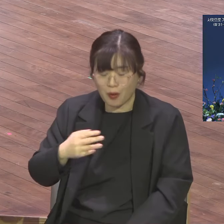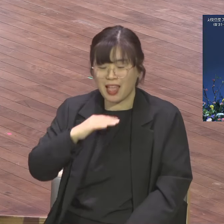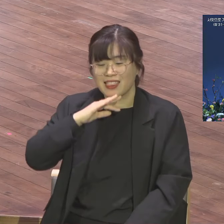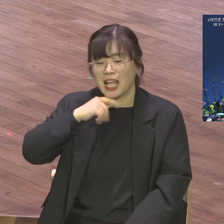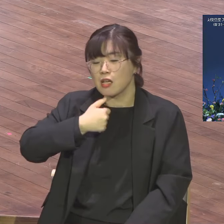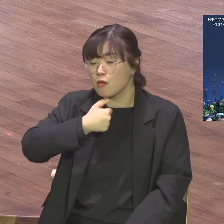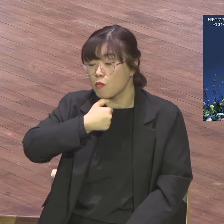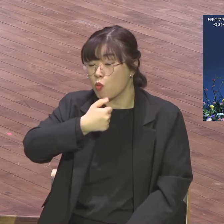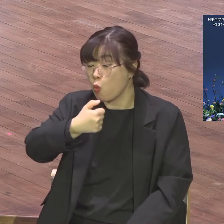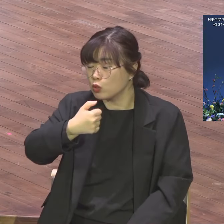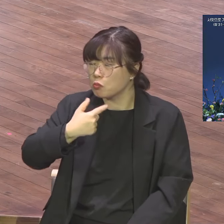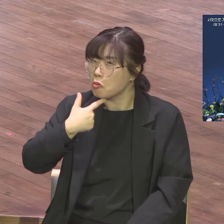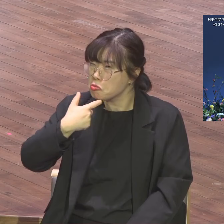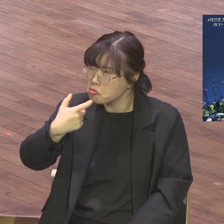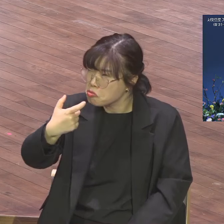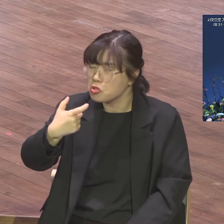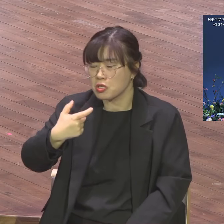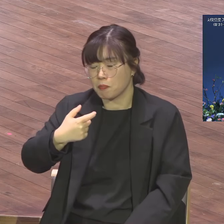중요한 것은 우리 모두가